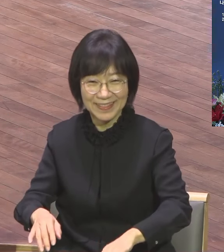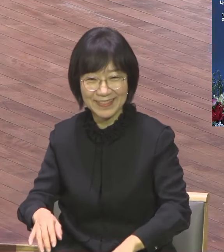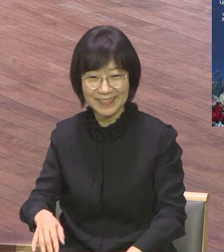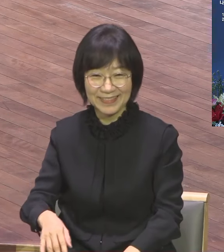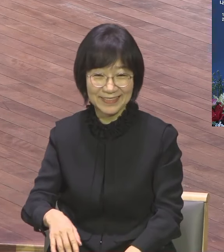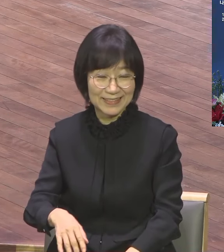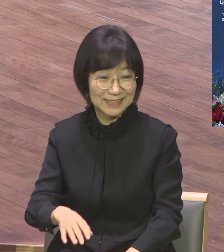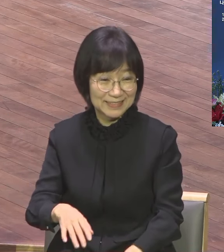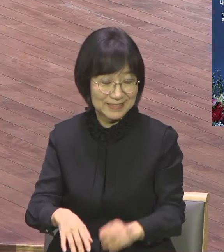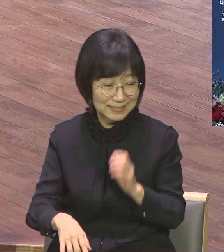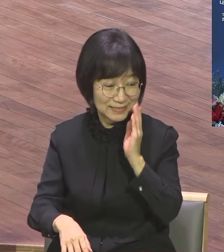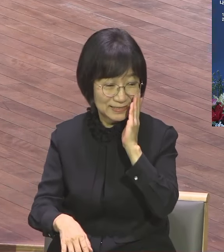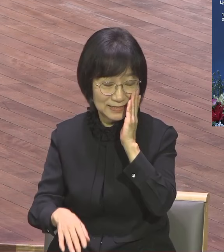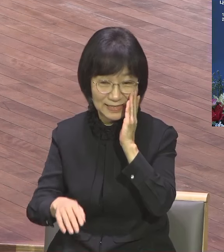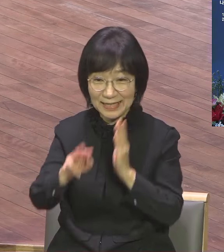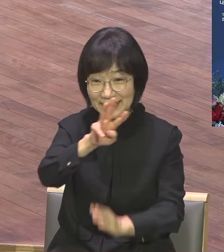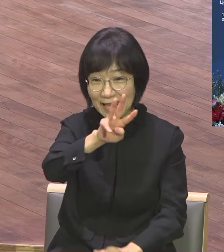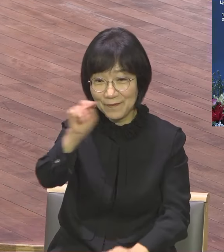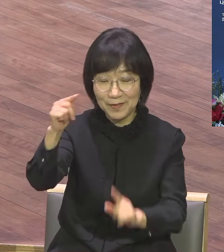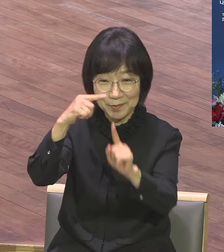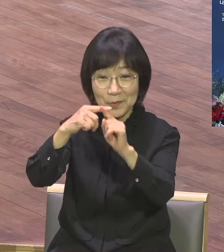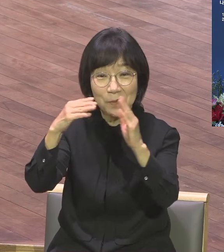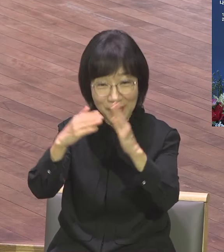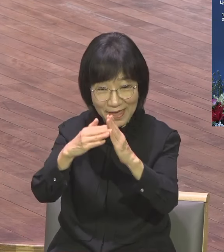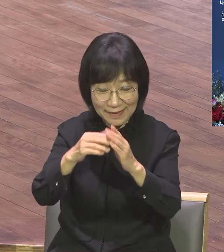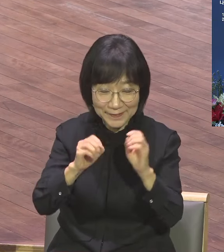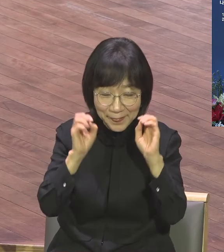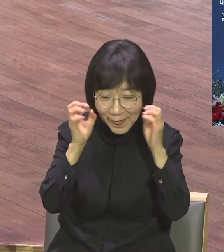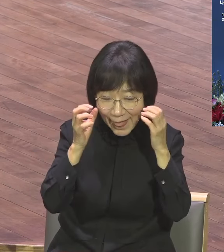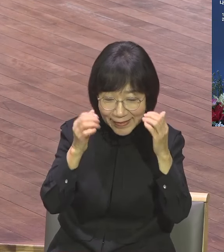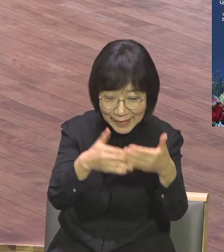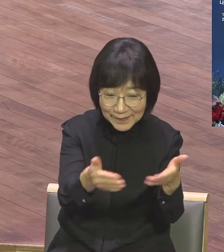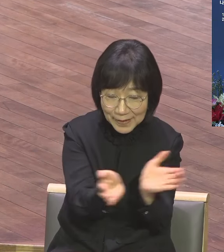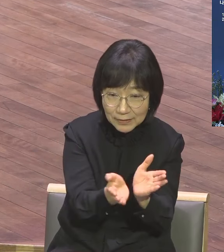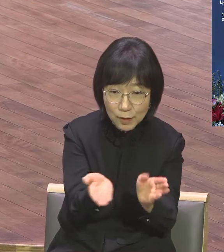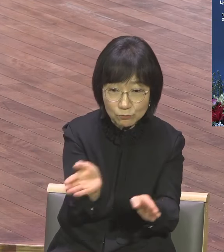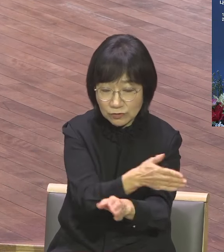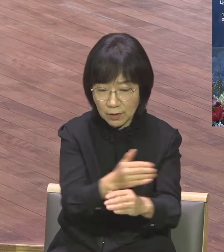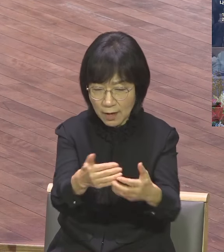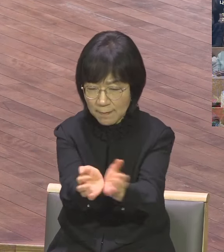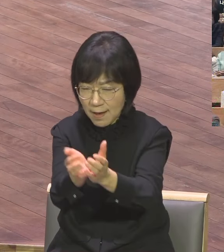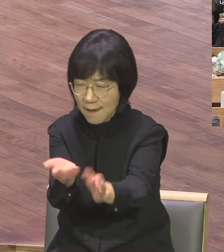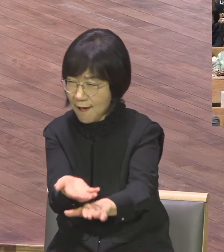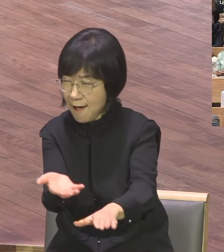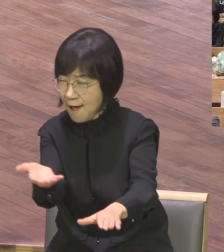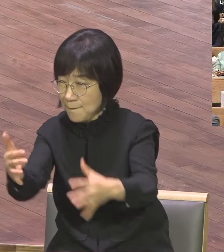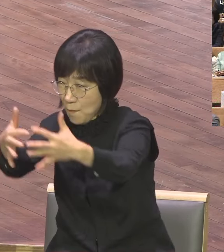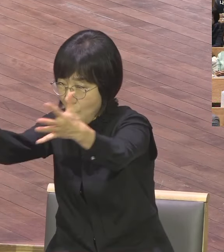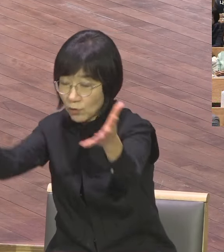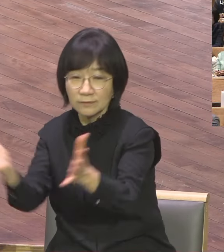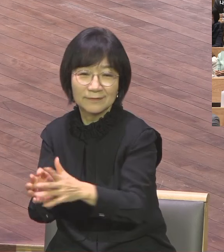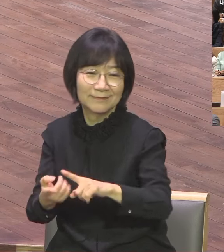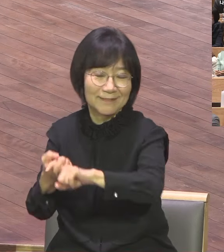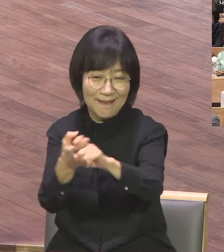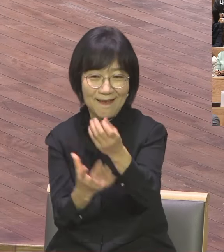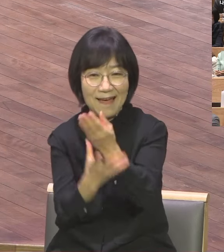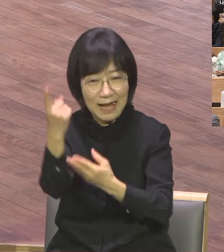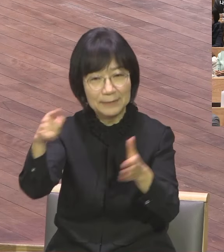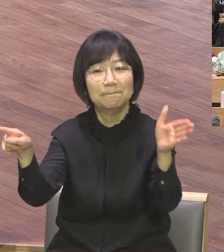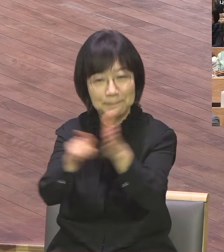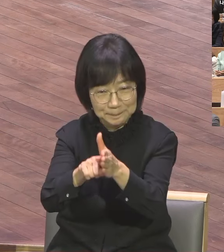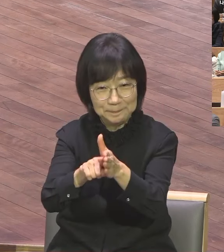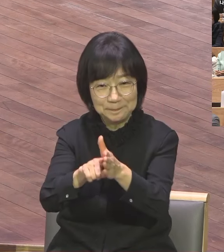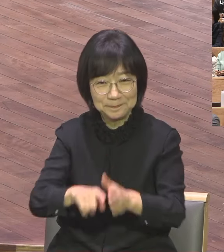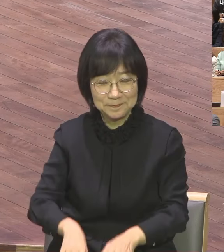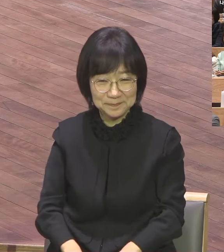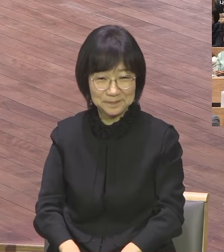지구촌에 우리 예언계 당해부터 시작했어요. 우리 태영아부까지 쫙 하나 된 점이 있습니다. 하나가 안 되면 이